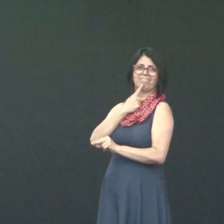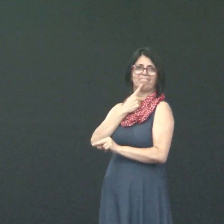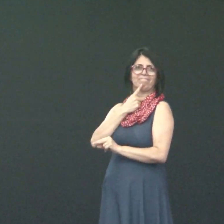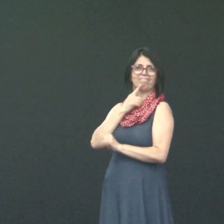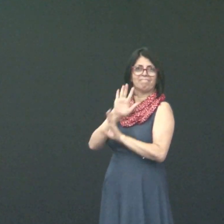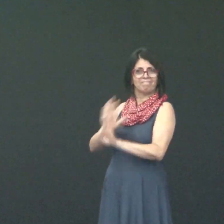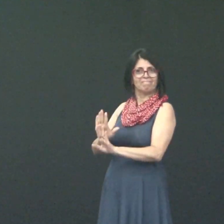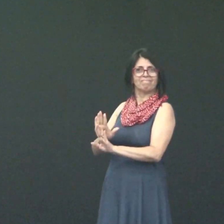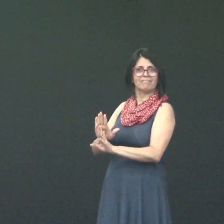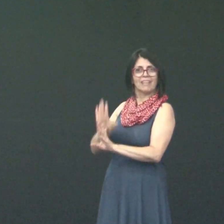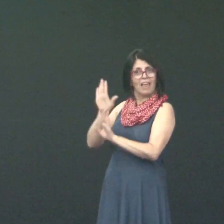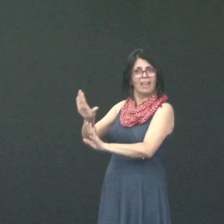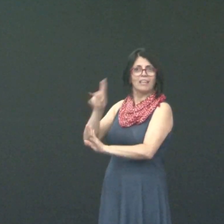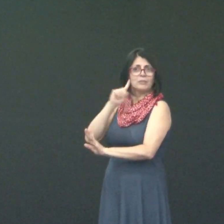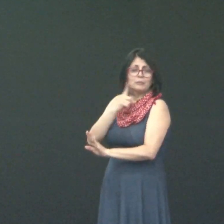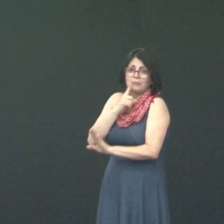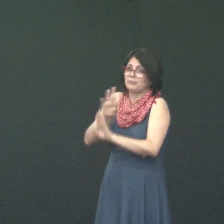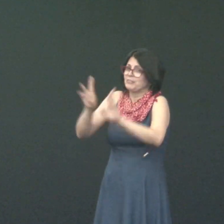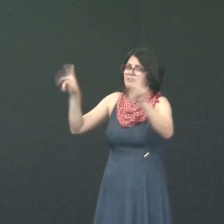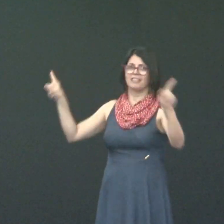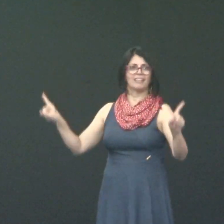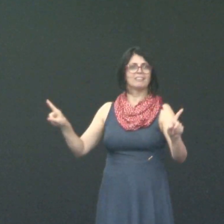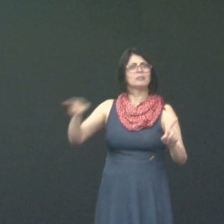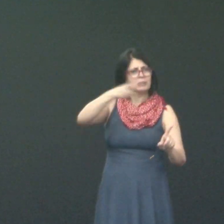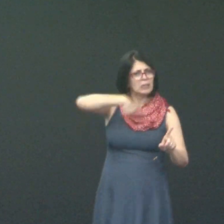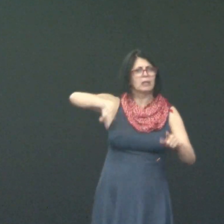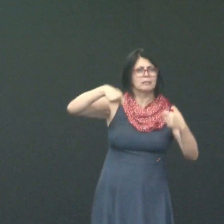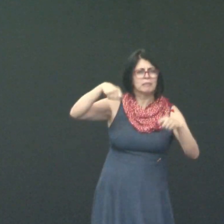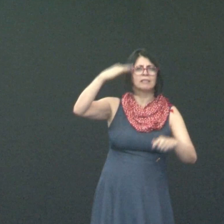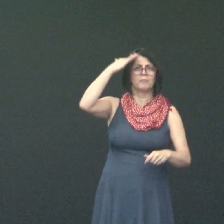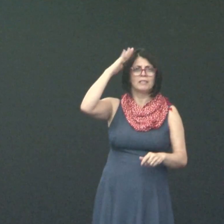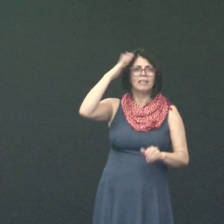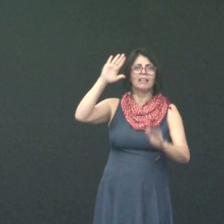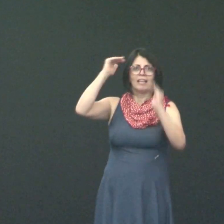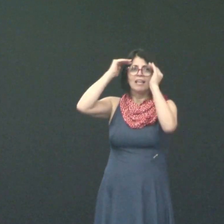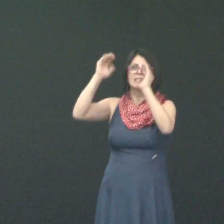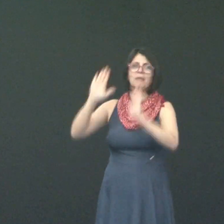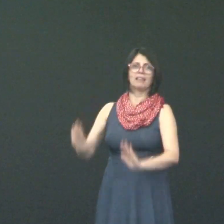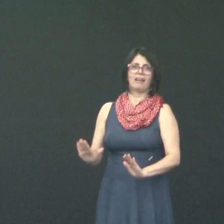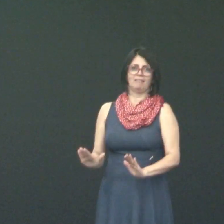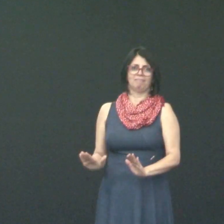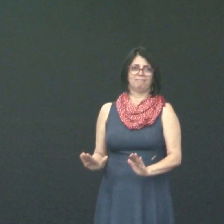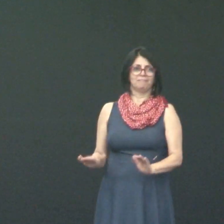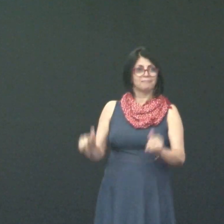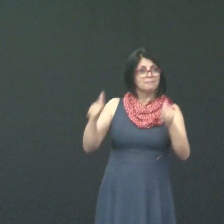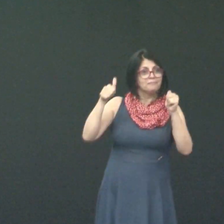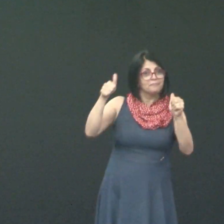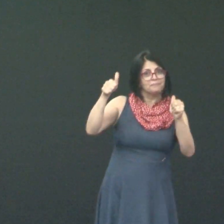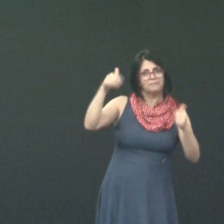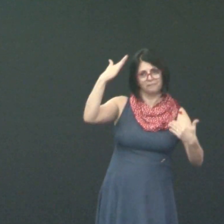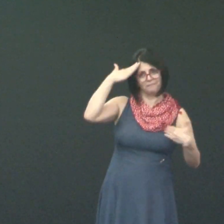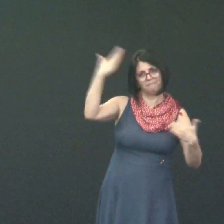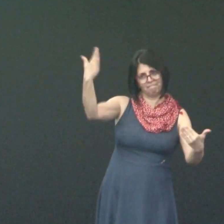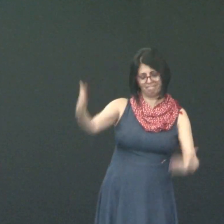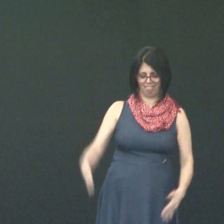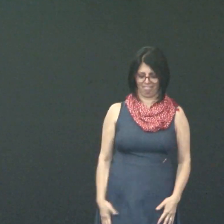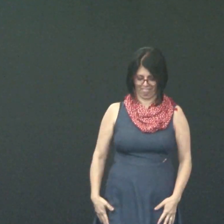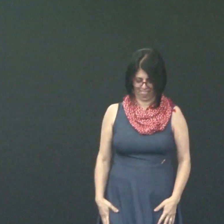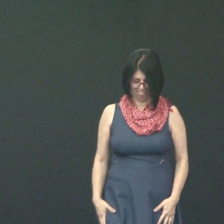e enquanto ouvinte, aprendem e compreendem essas diferenças com a comunidade surda. Eu